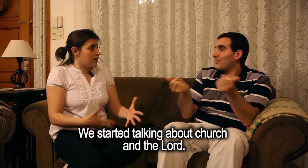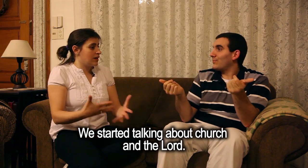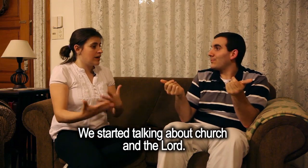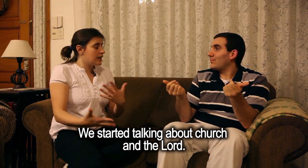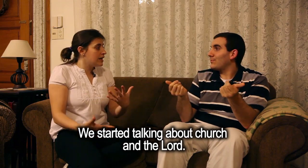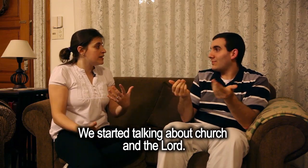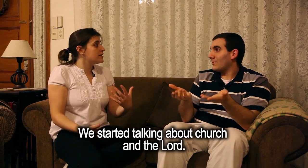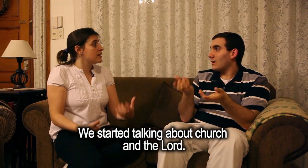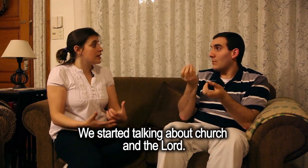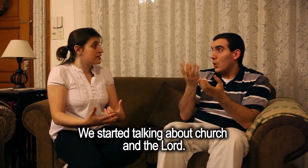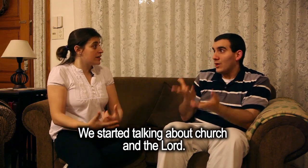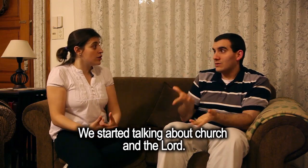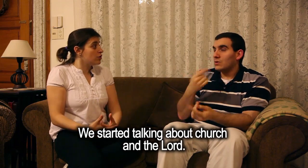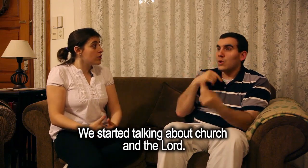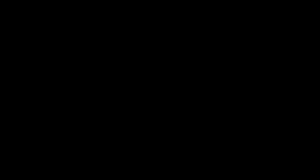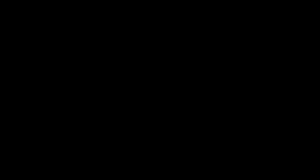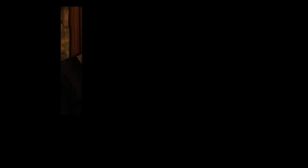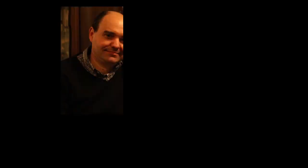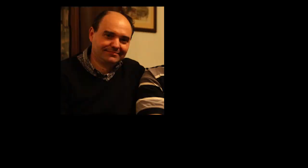de la iglesia y del Señor.